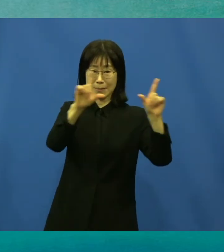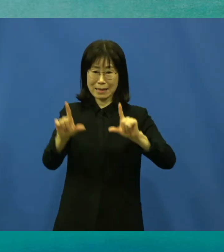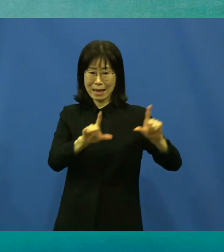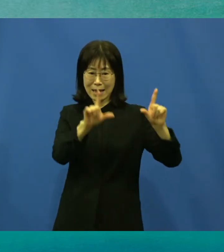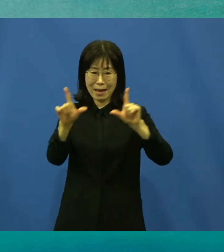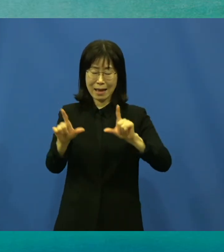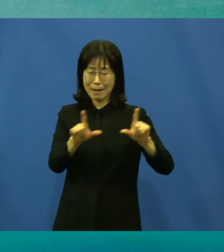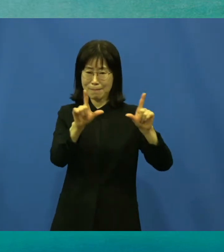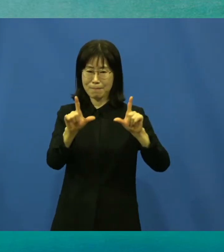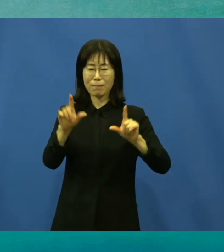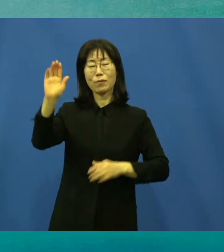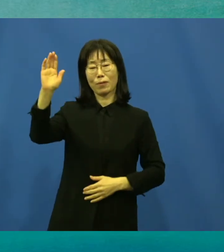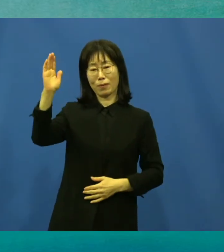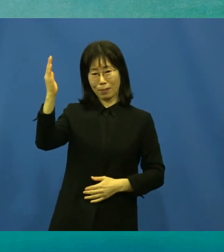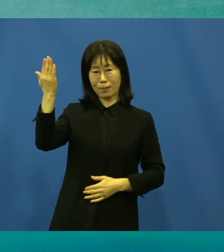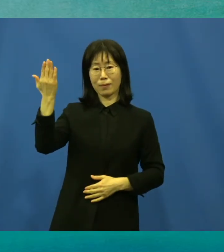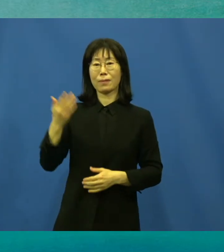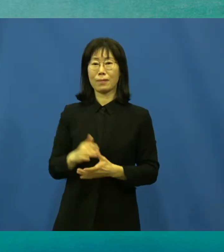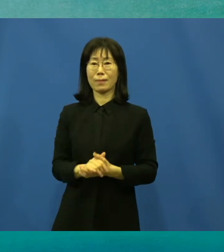바리새인들이 멀리 있는 것이 아닙니다.